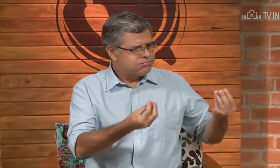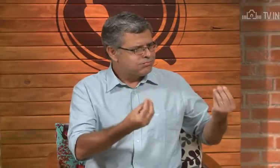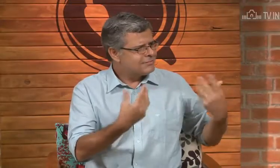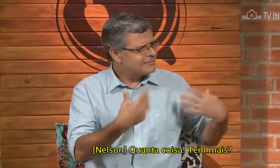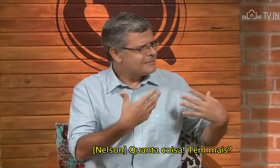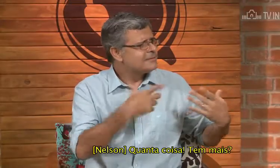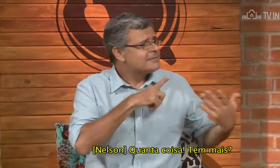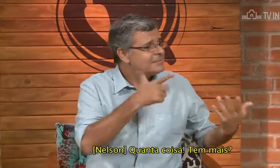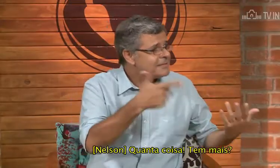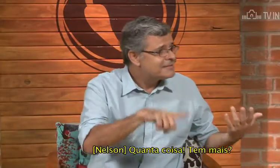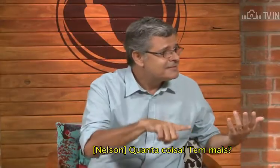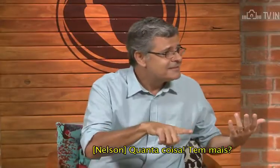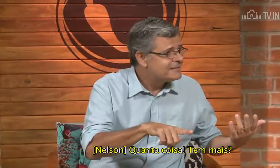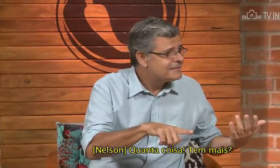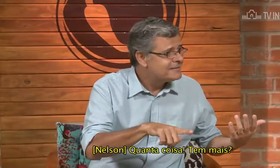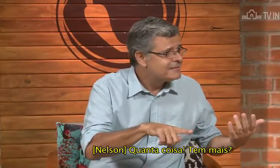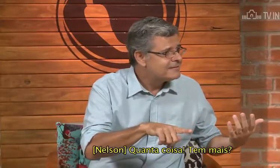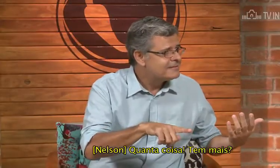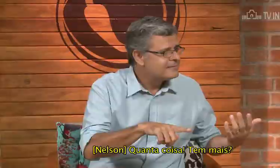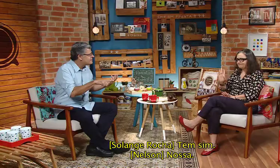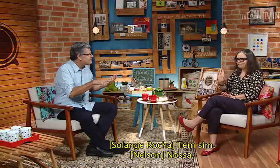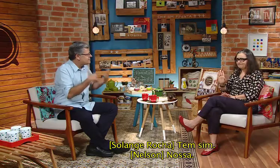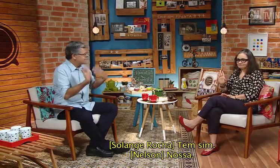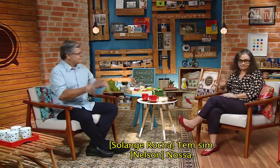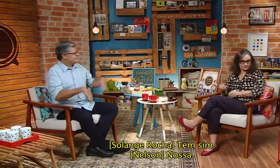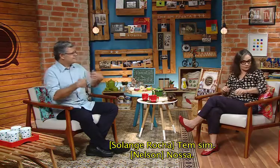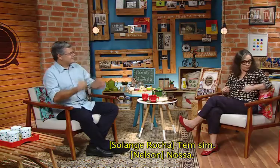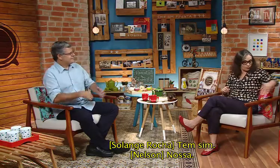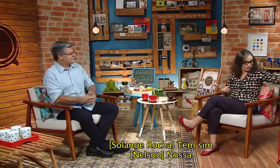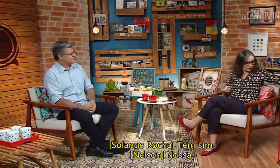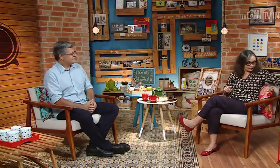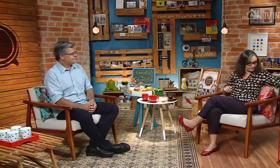Quanta coisa! Tem mais? Ah, tem sim, eu gostaria... Nossa!